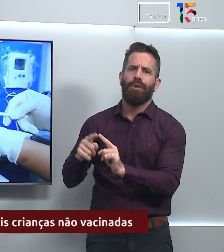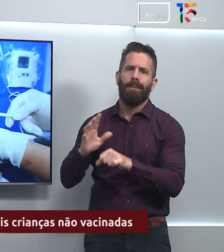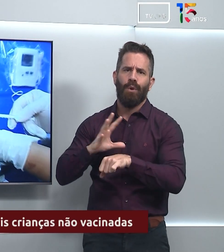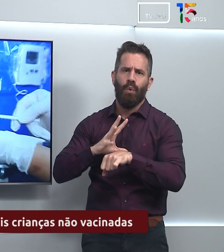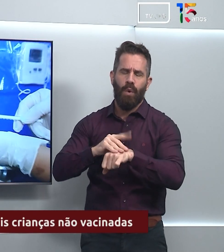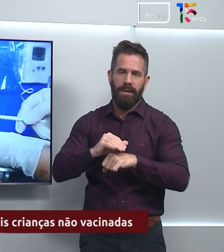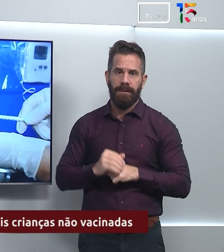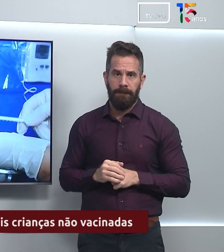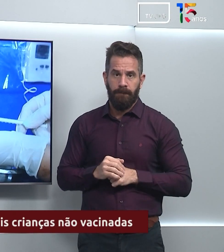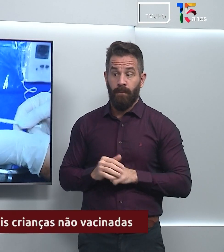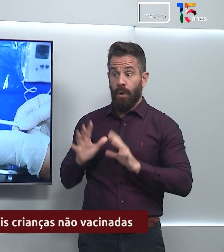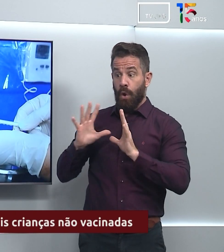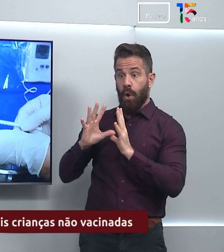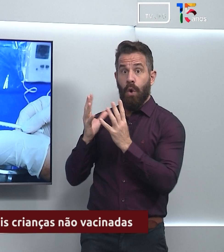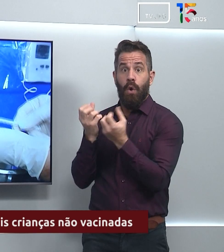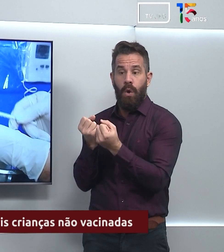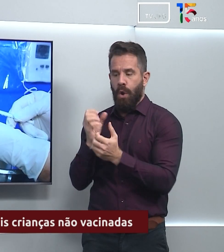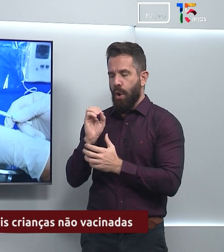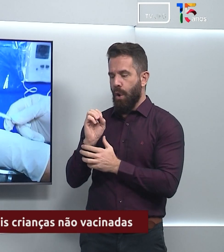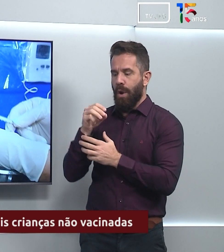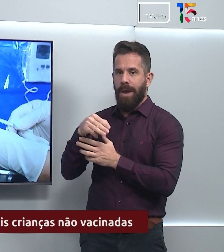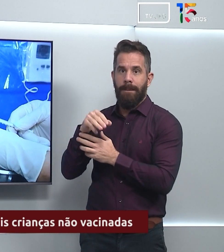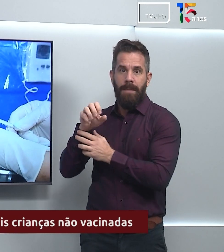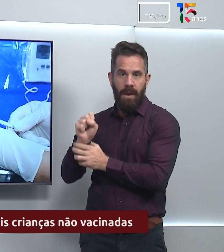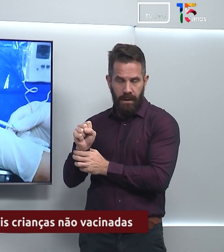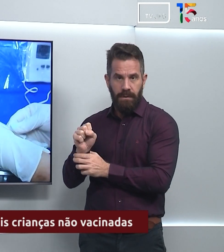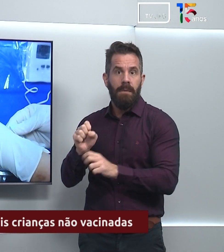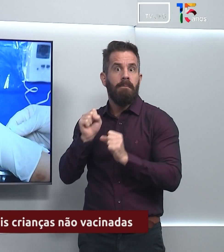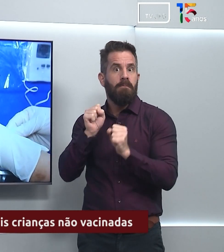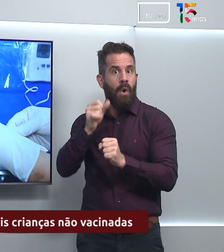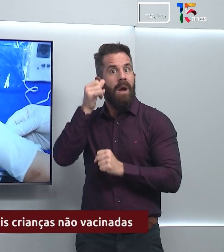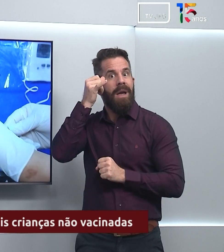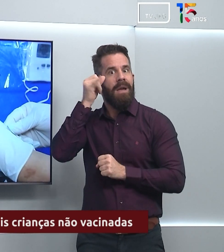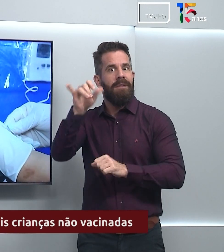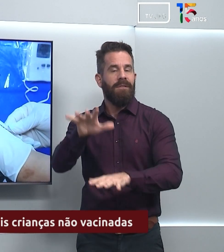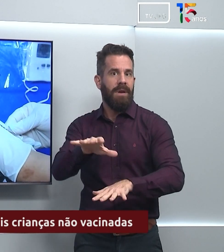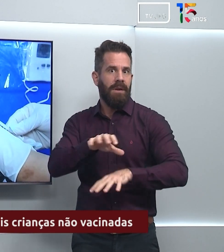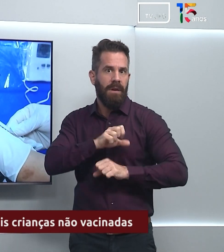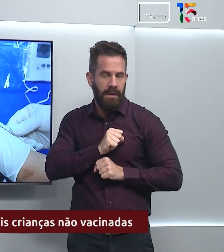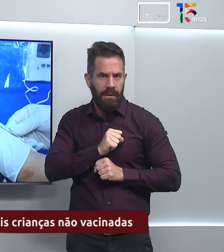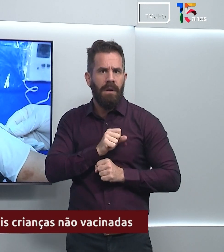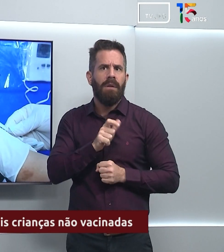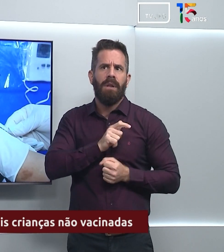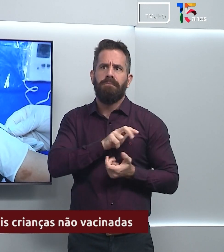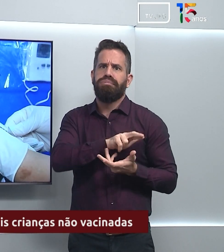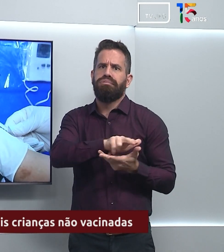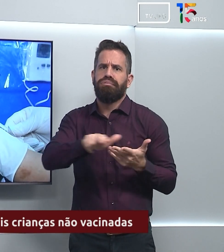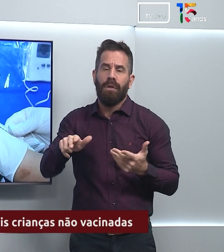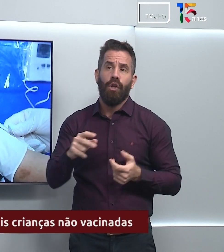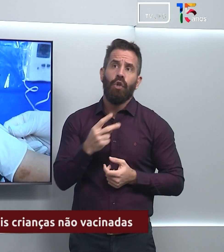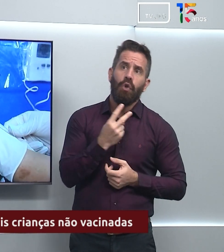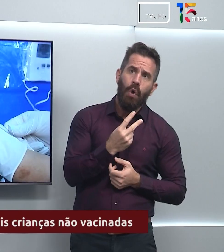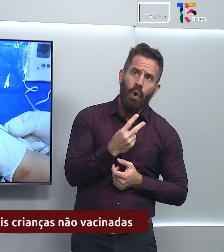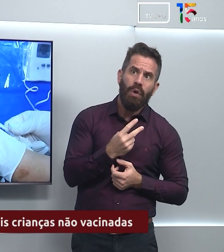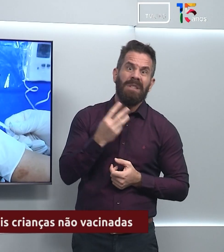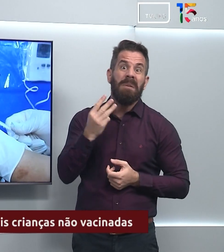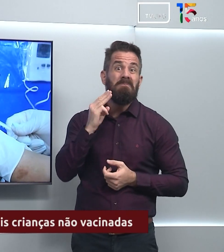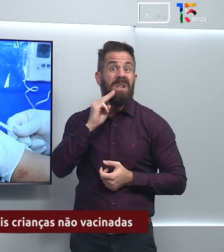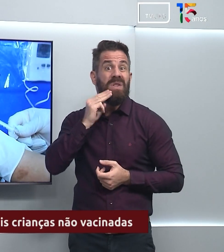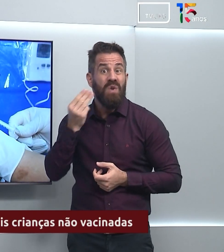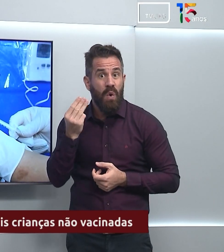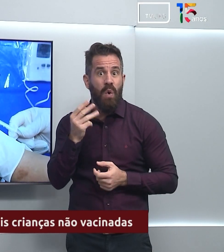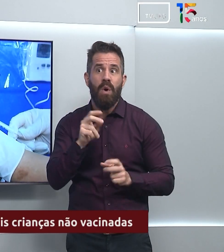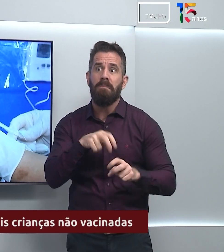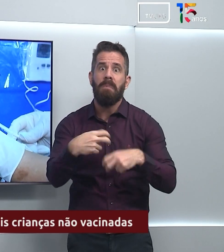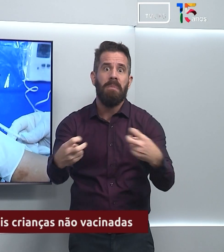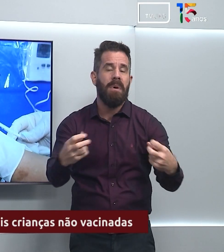OMS, a vacinação em dia pode prevenir, anualmente, entre 2 e 3 milhões de mortes causadas por doenças